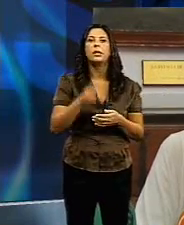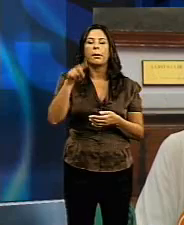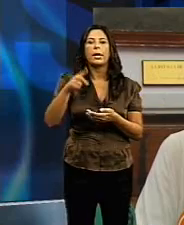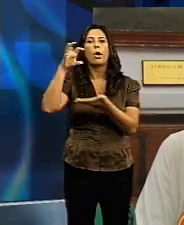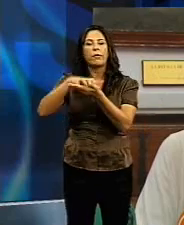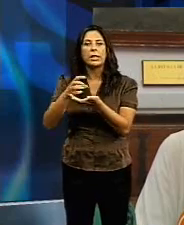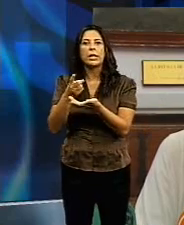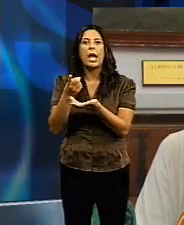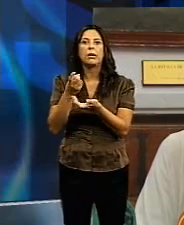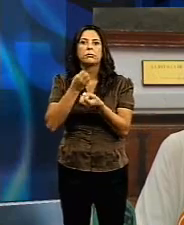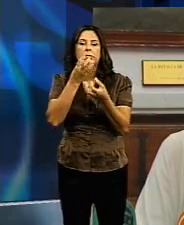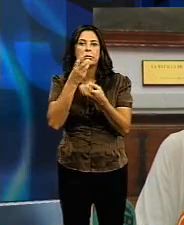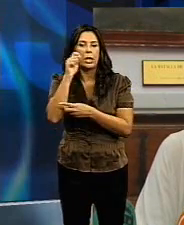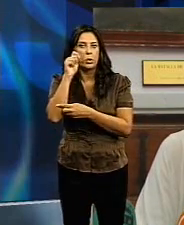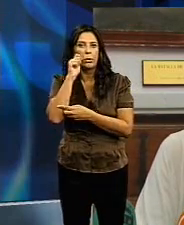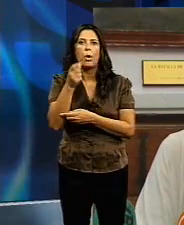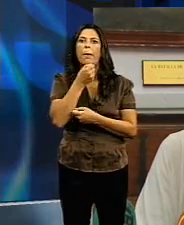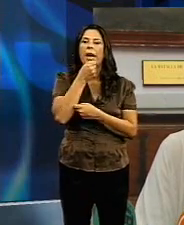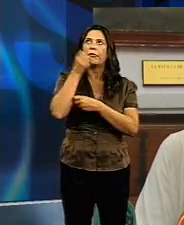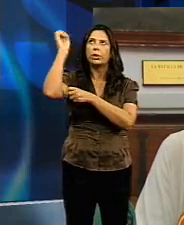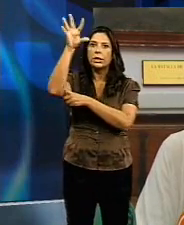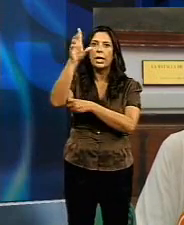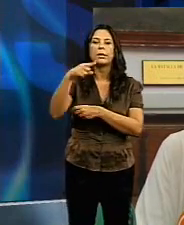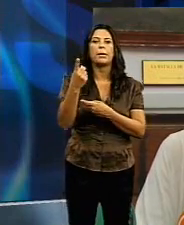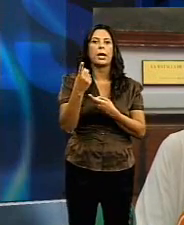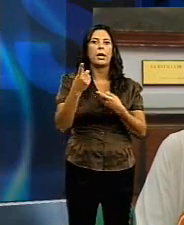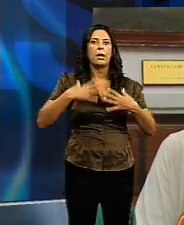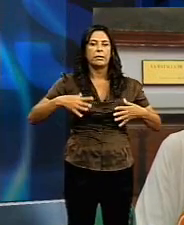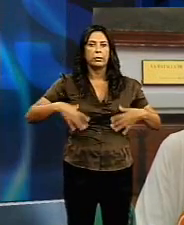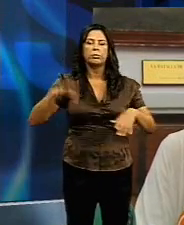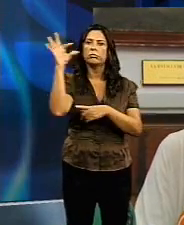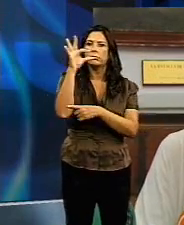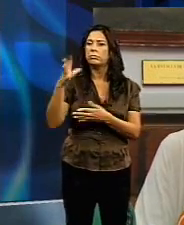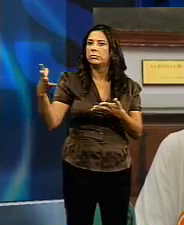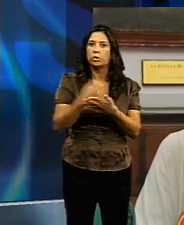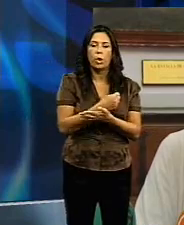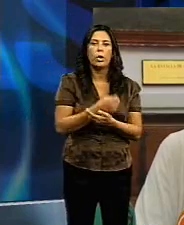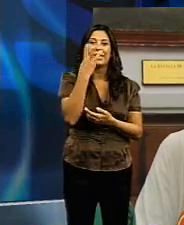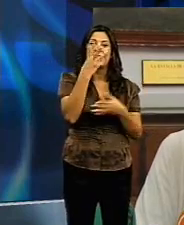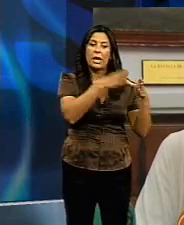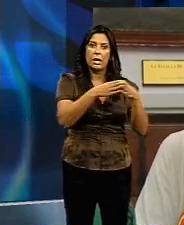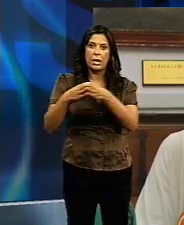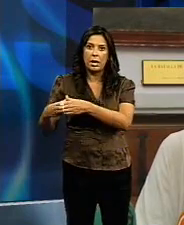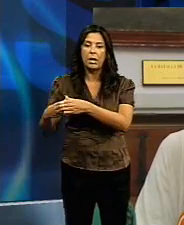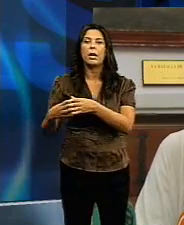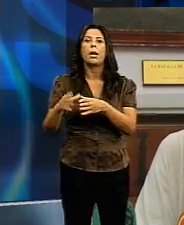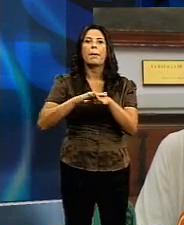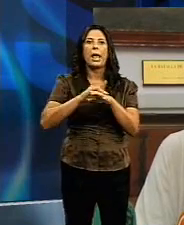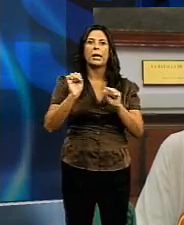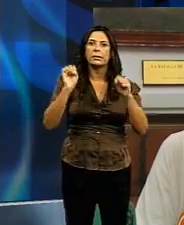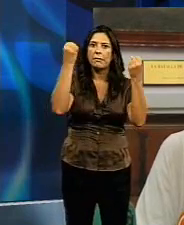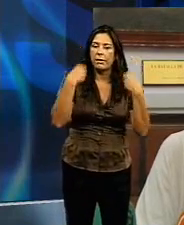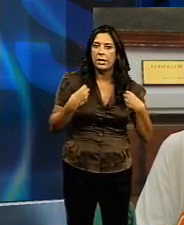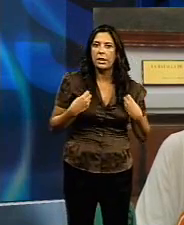con megafonía, todos los módulos de vestuario y aseos de la playa Victoria y Caleta, tres embarcaciones con su patrón y socorrista, todos